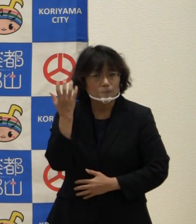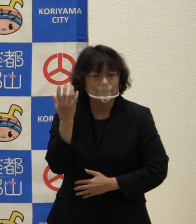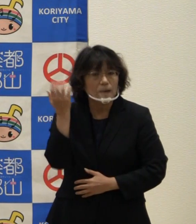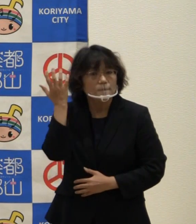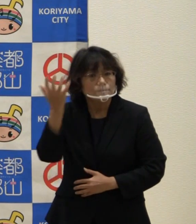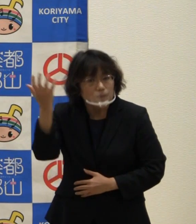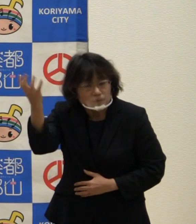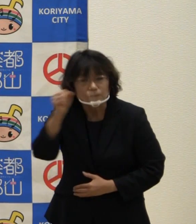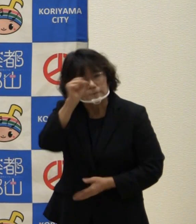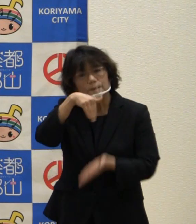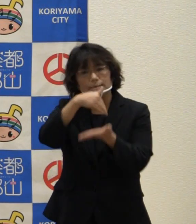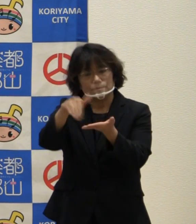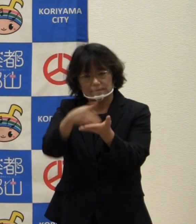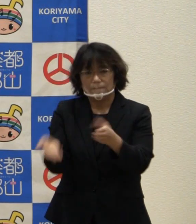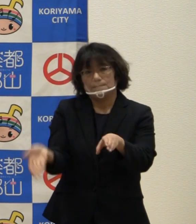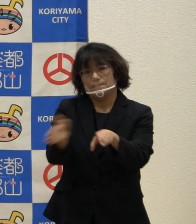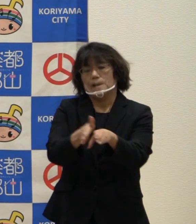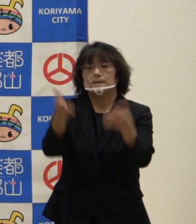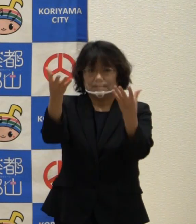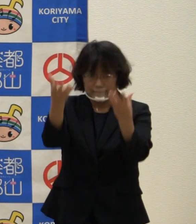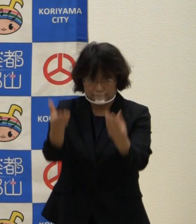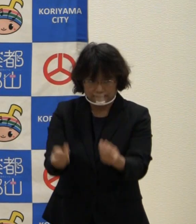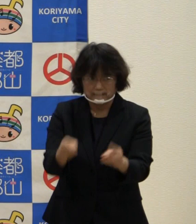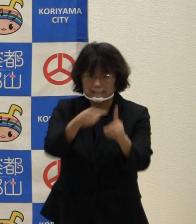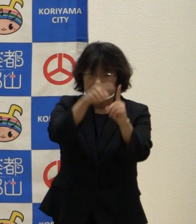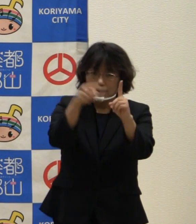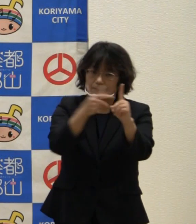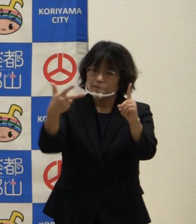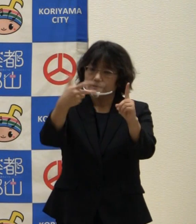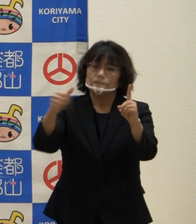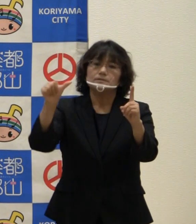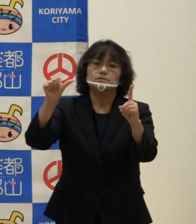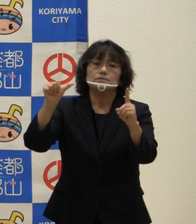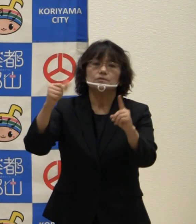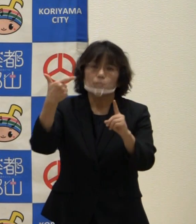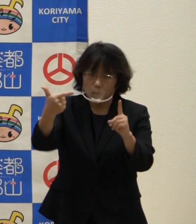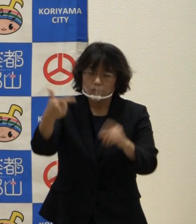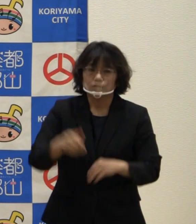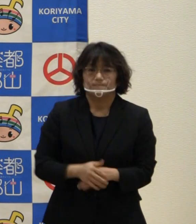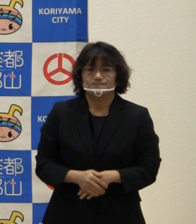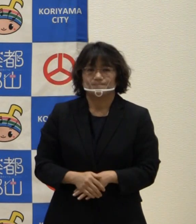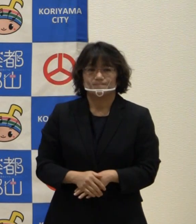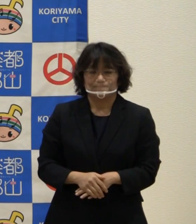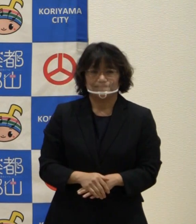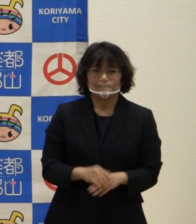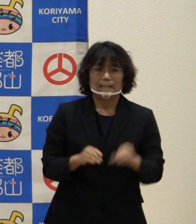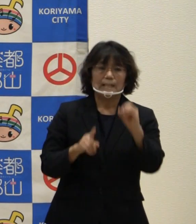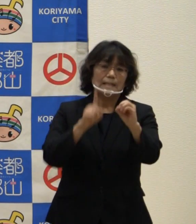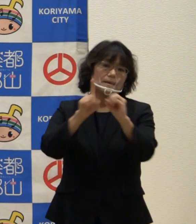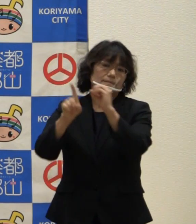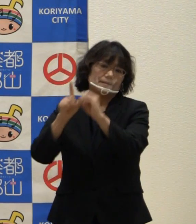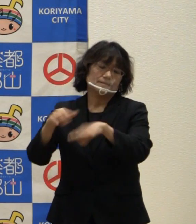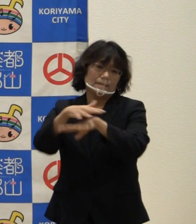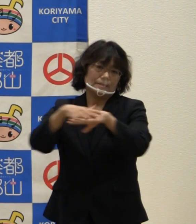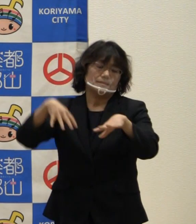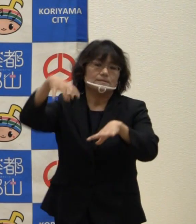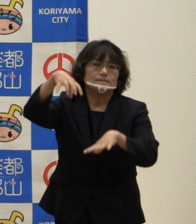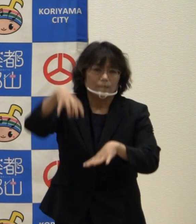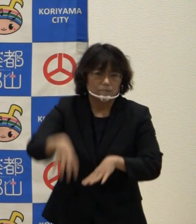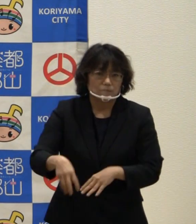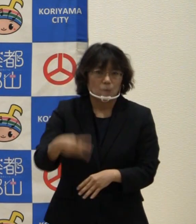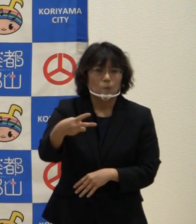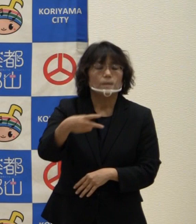から次が76ページでございますが、デジタル市役所実現の集中投資で